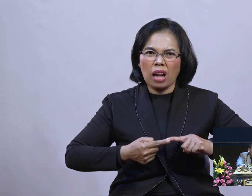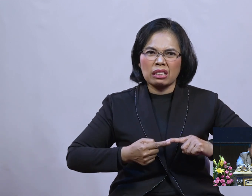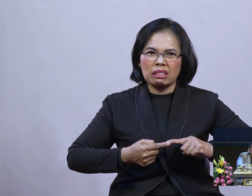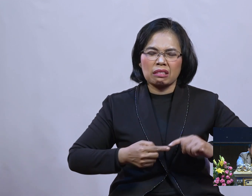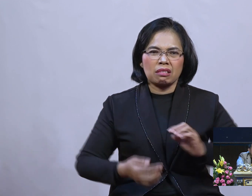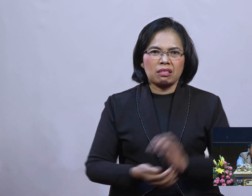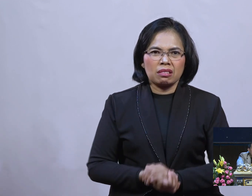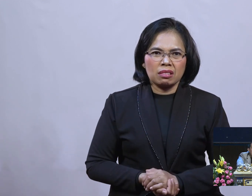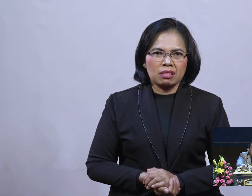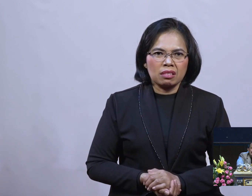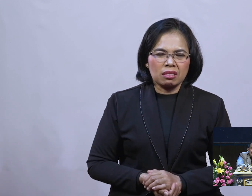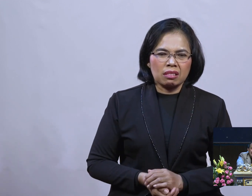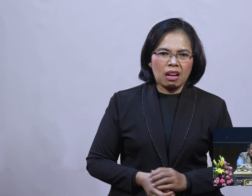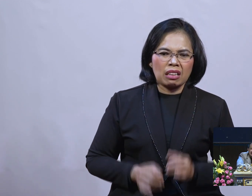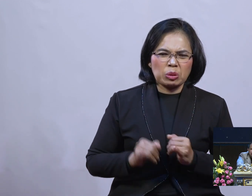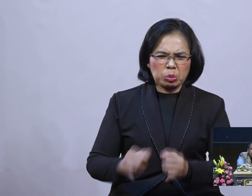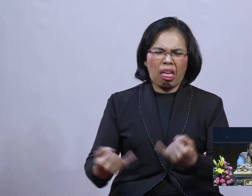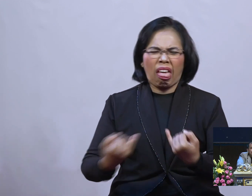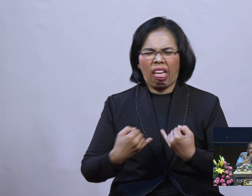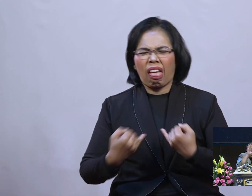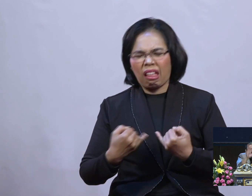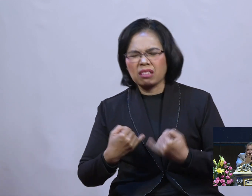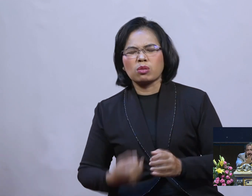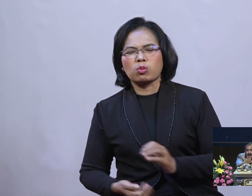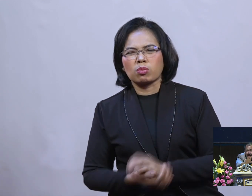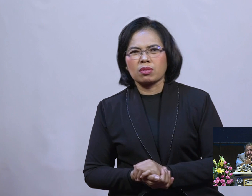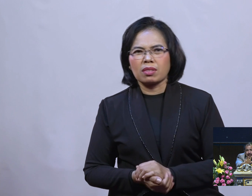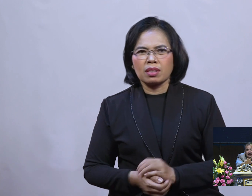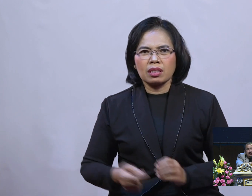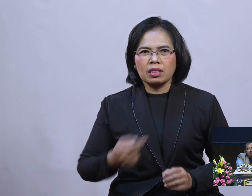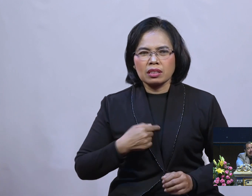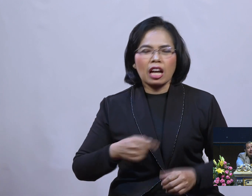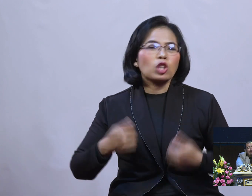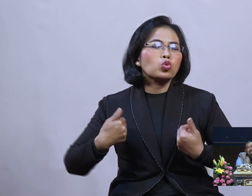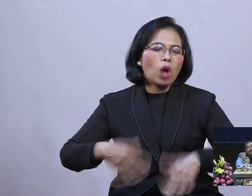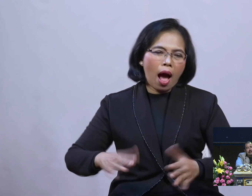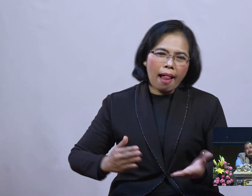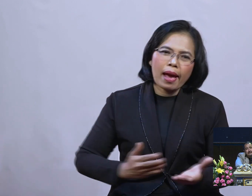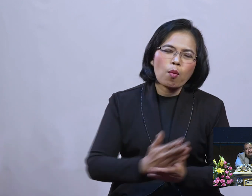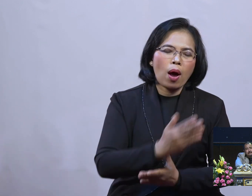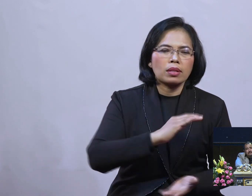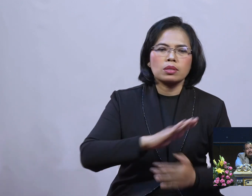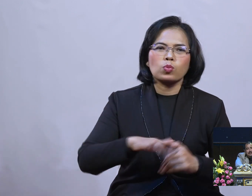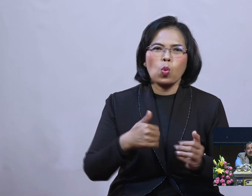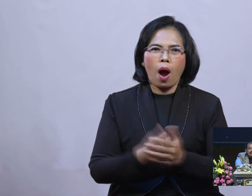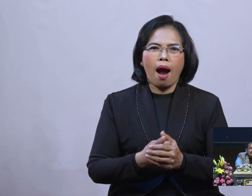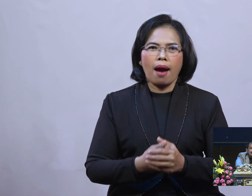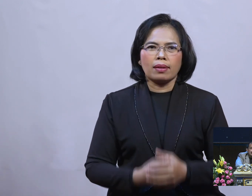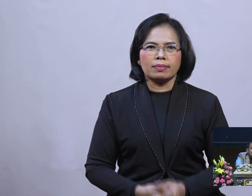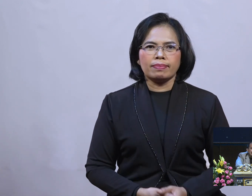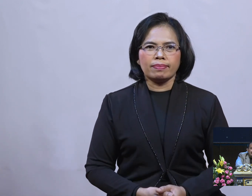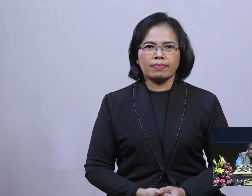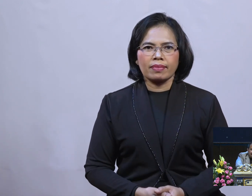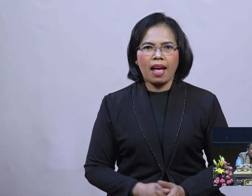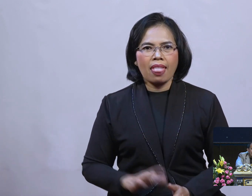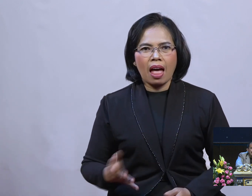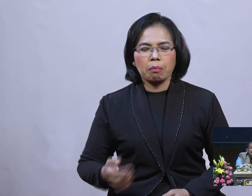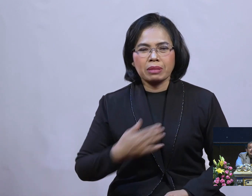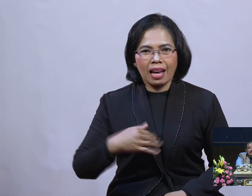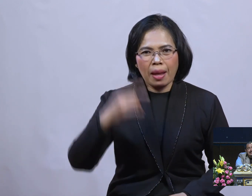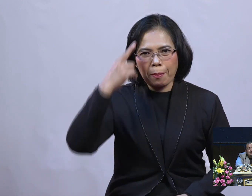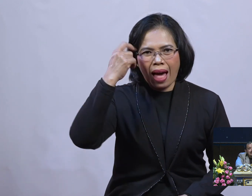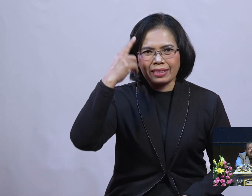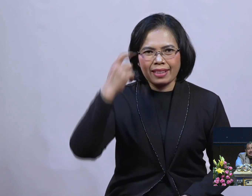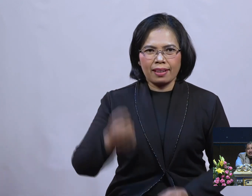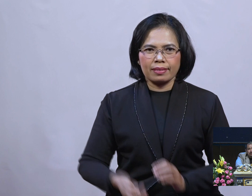set tahu apa artinya dicurangi dijahati ditusuk dari belakang saya lewati semuanya itu Hai tapi saya